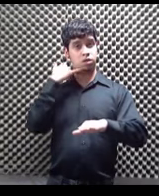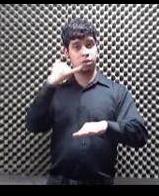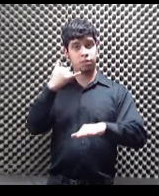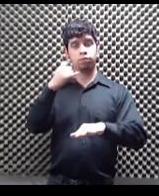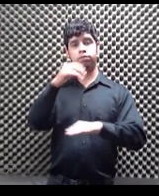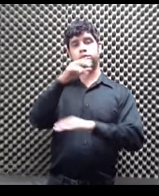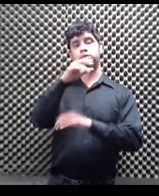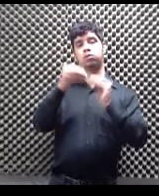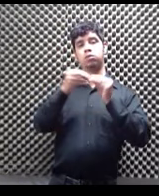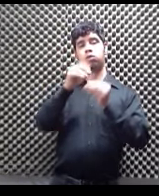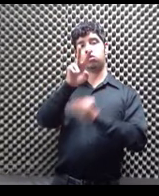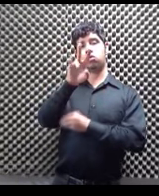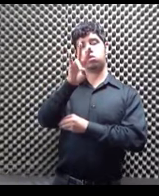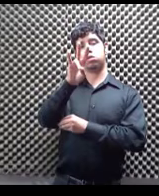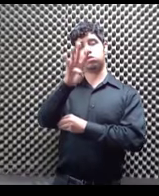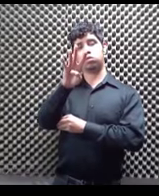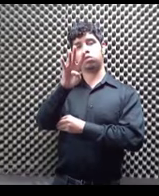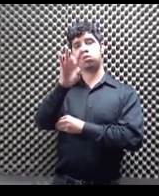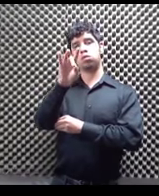al